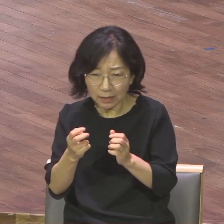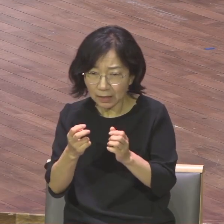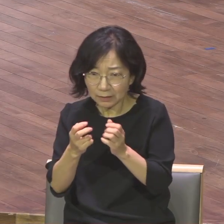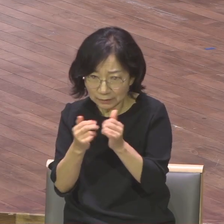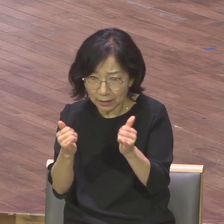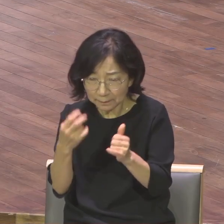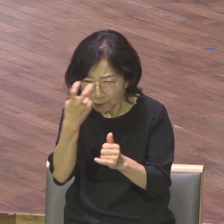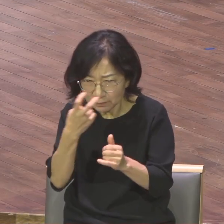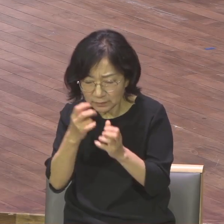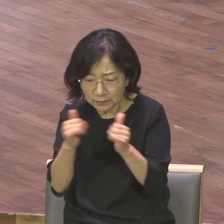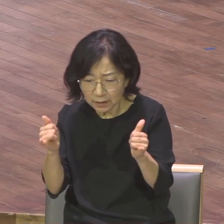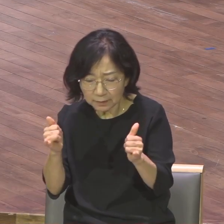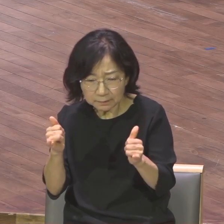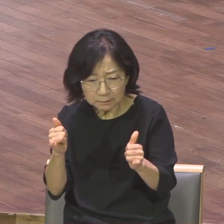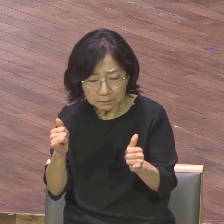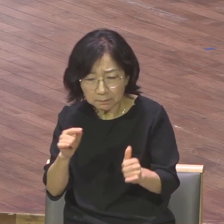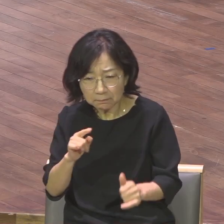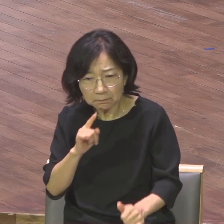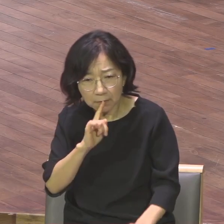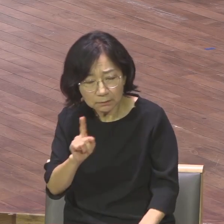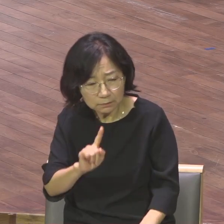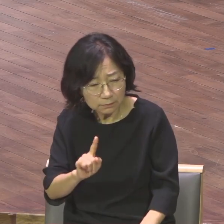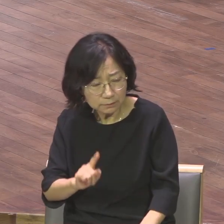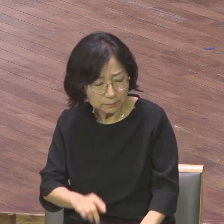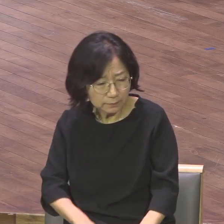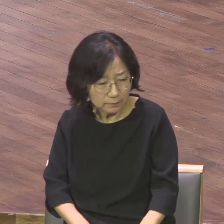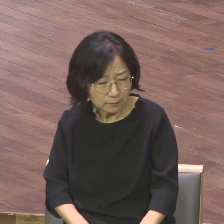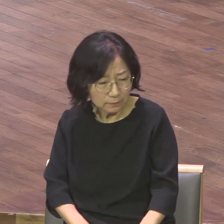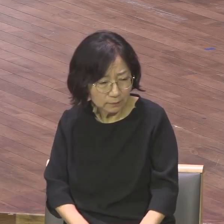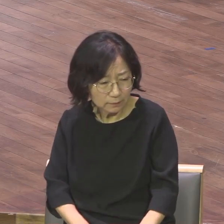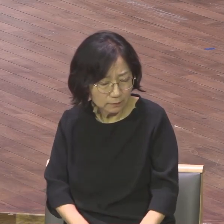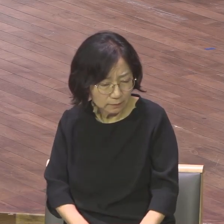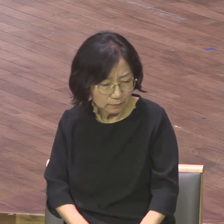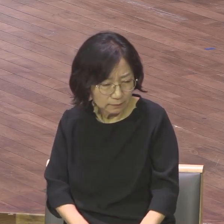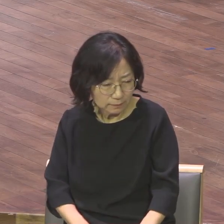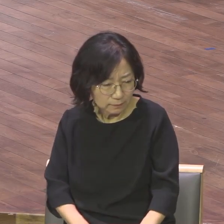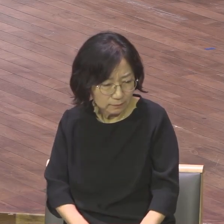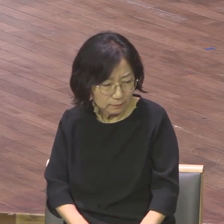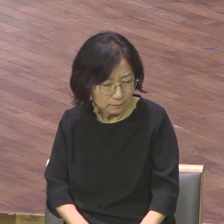던진 말입니다. 툭 던진 말이 이런 말이었어요.